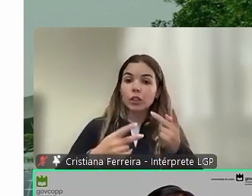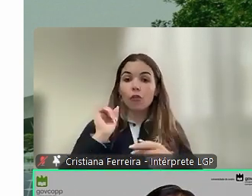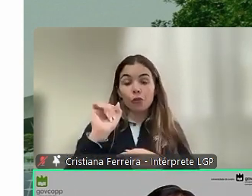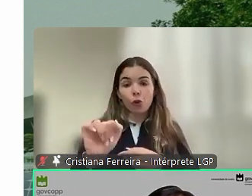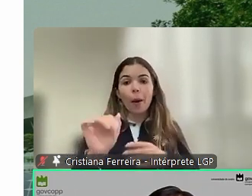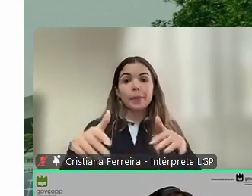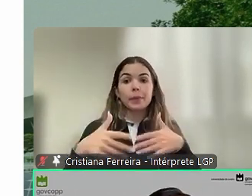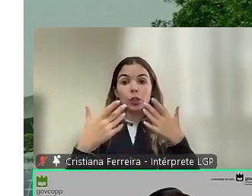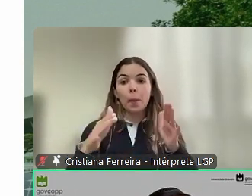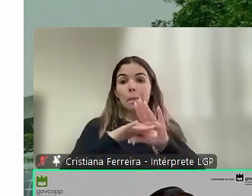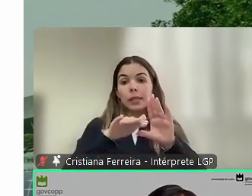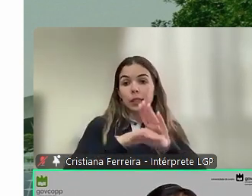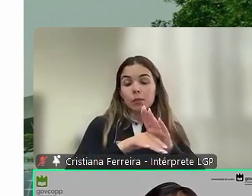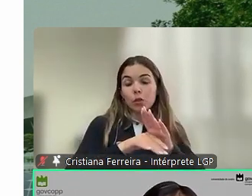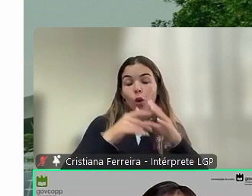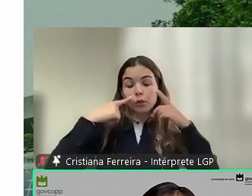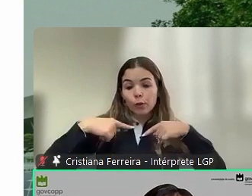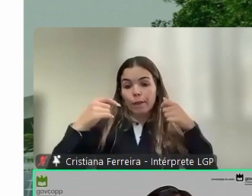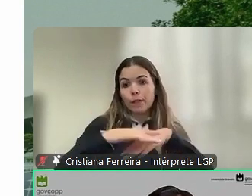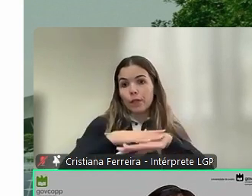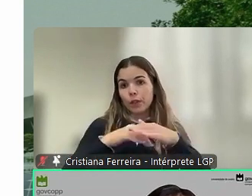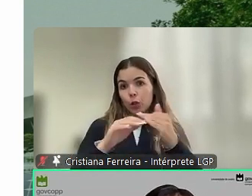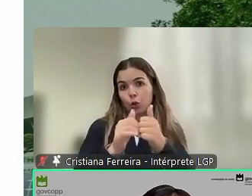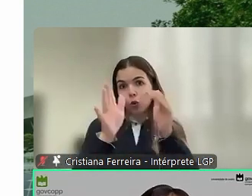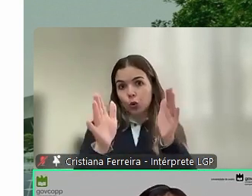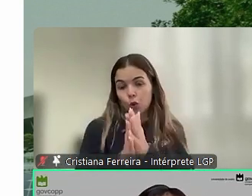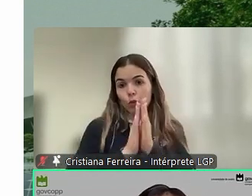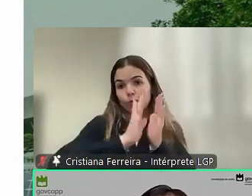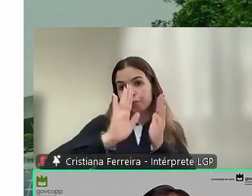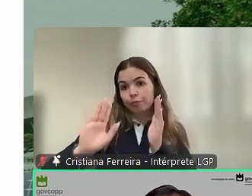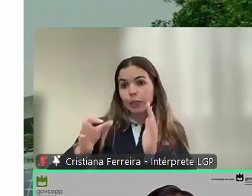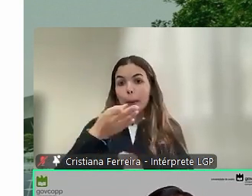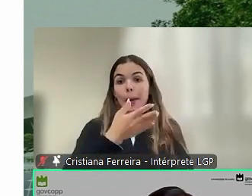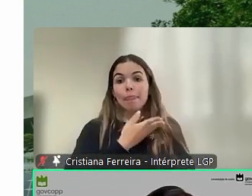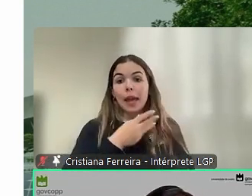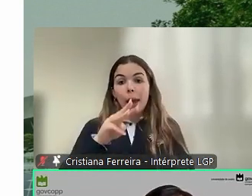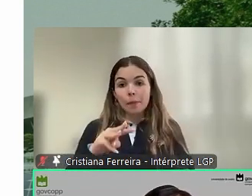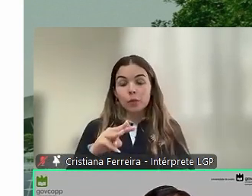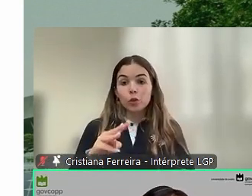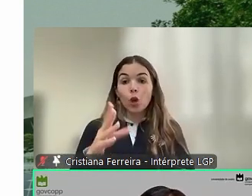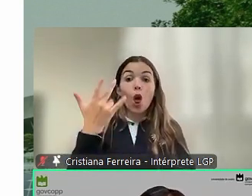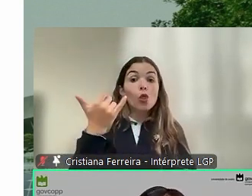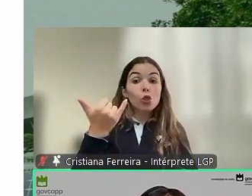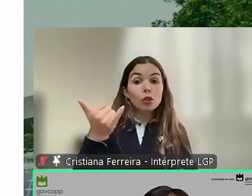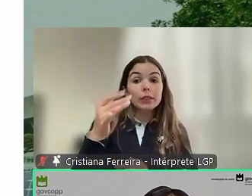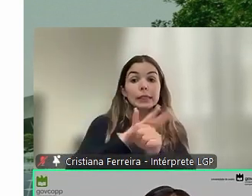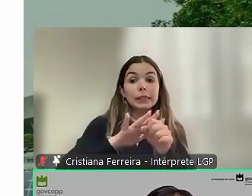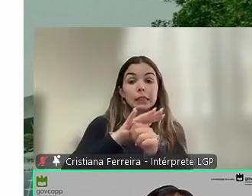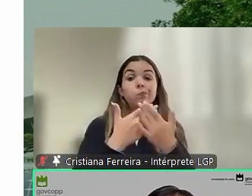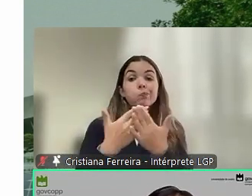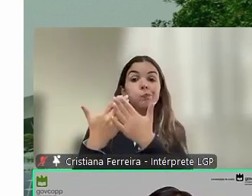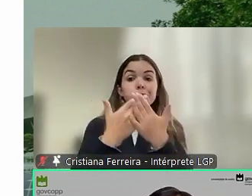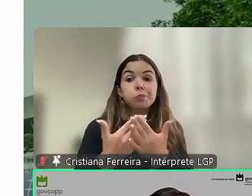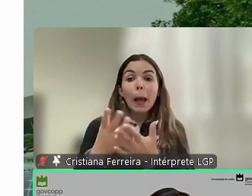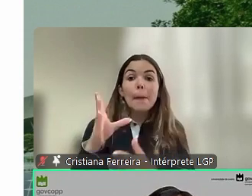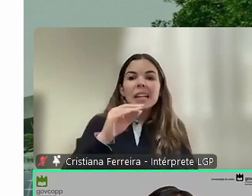seja, a participação pública é feita a todo o processo do PDM. E neste contexto, Nos 12 casos de estudo que analisámos, houve mais de